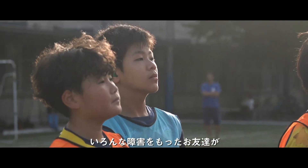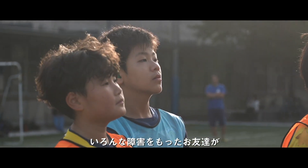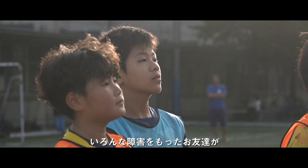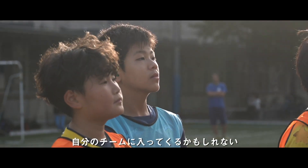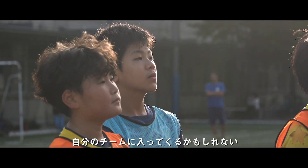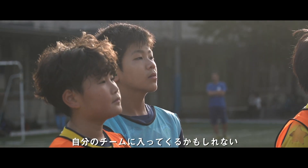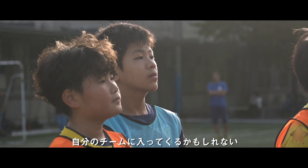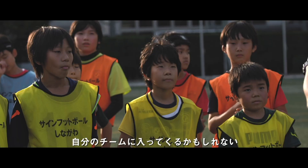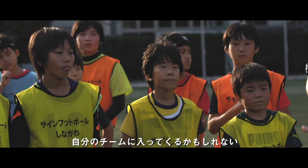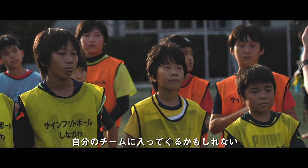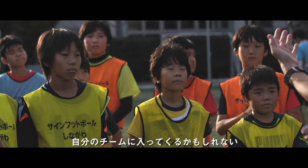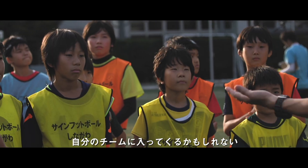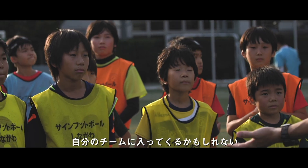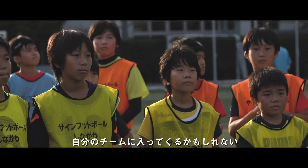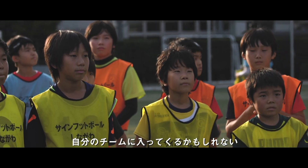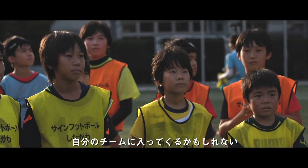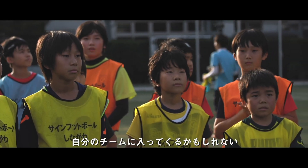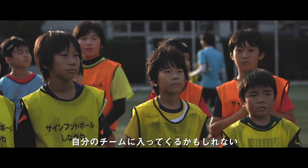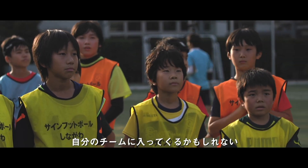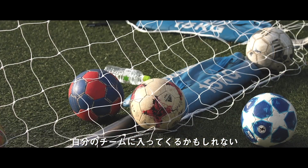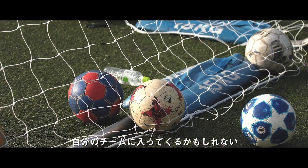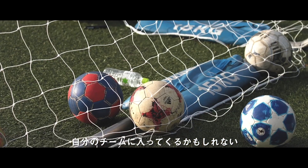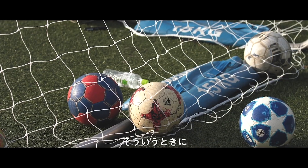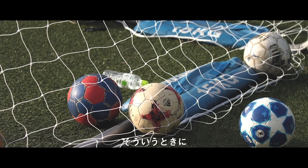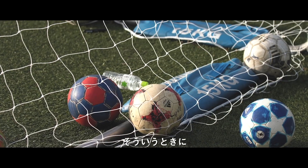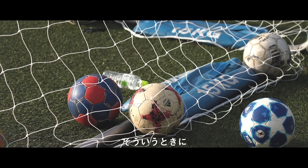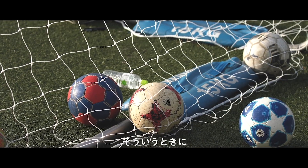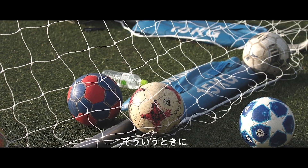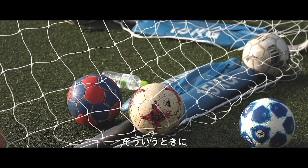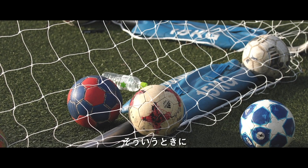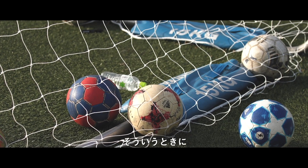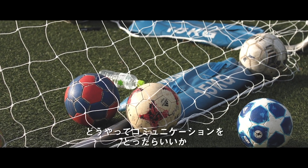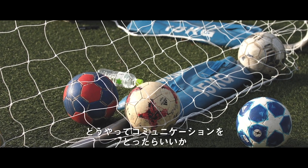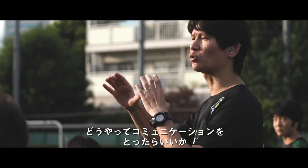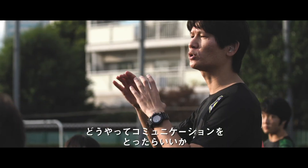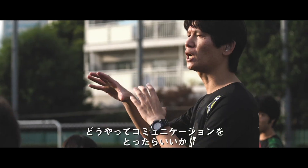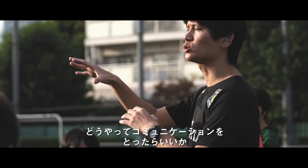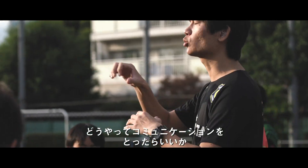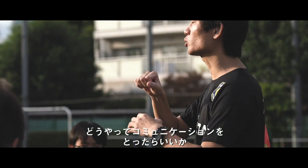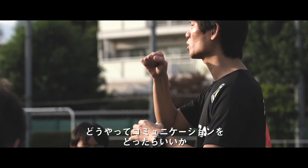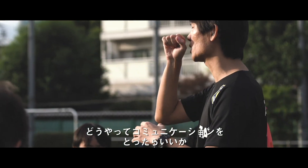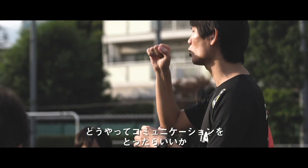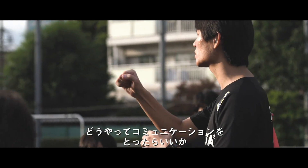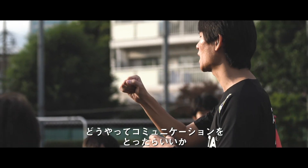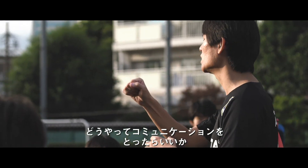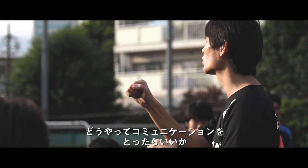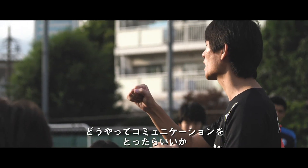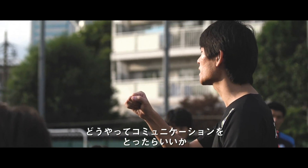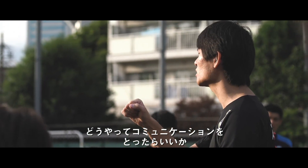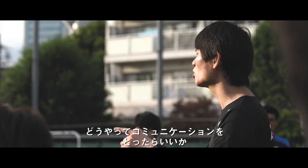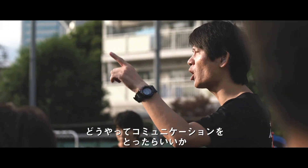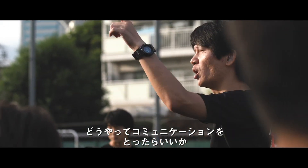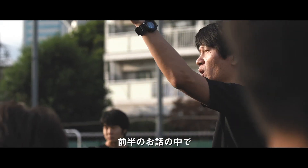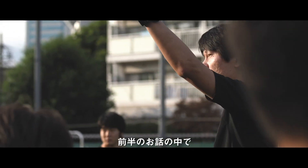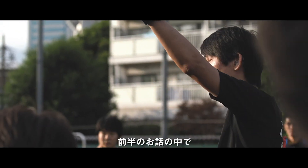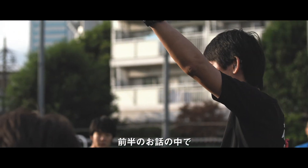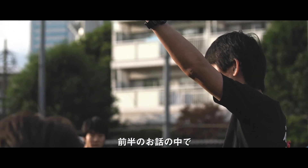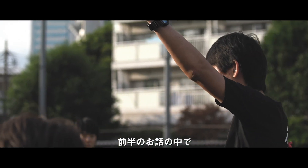たくさん自分のチームに入ってくるかもしれない。こういう時にどうやってコミュニケーションを取ったらいいのかなっていうのを、最初のお